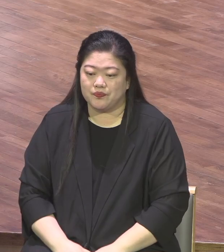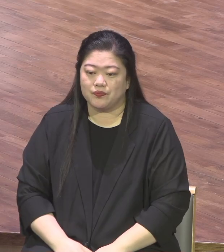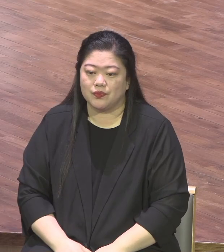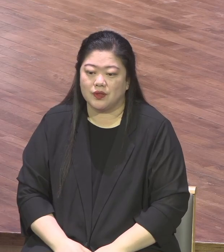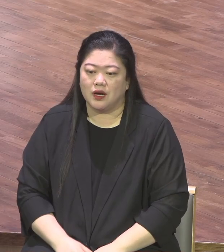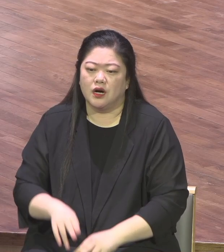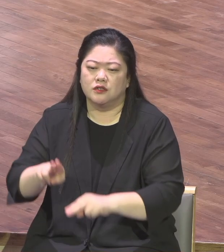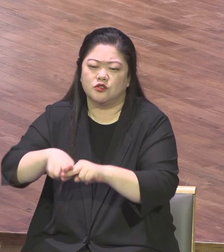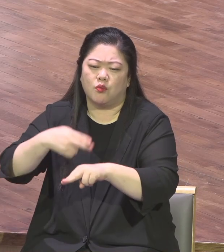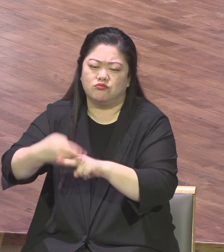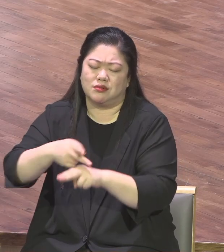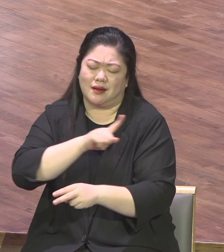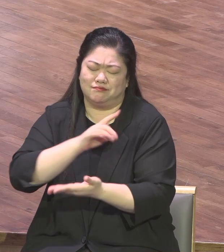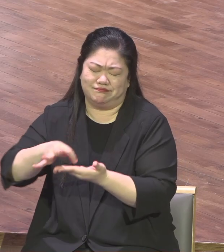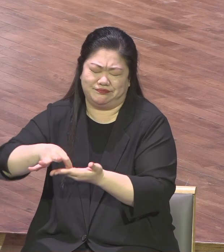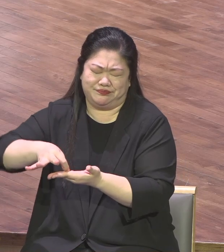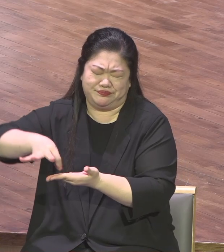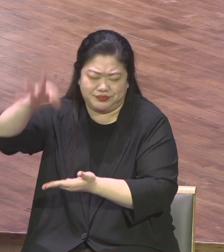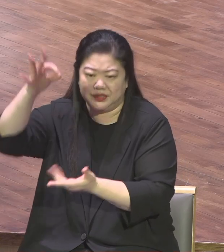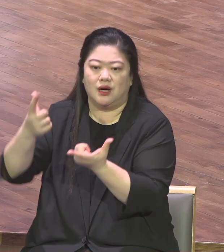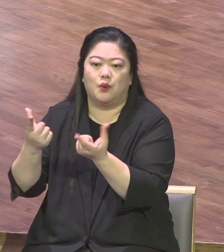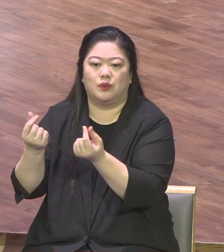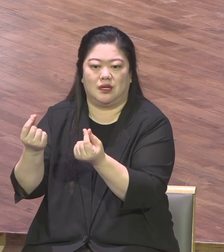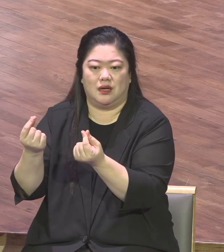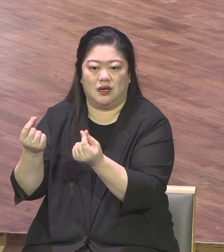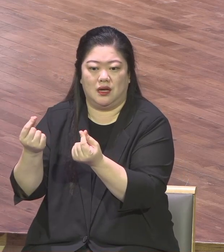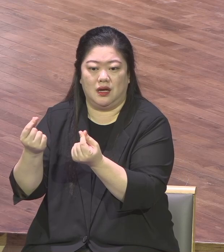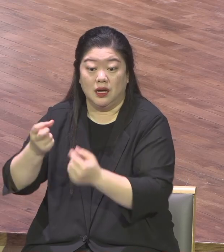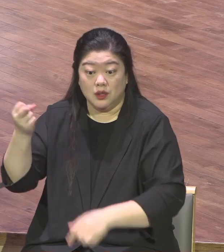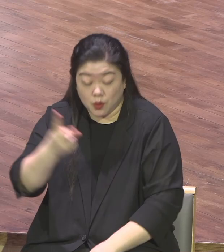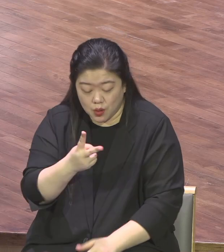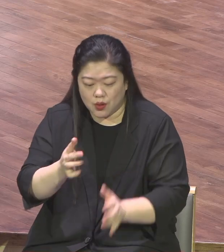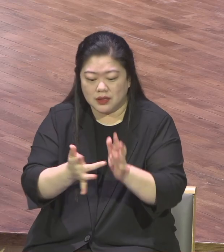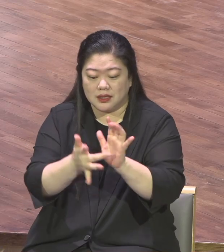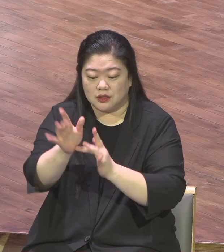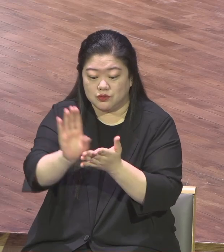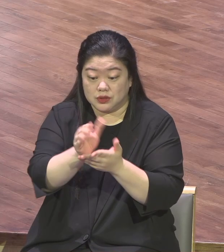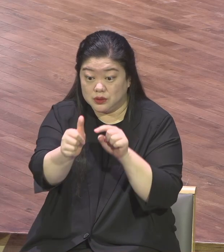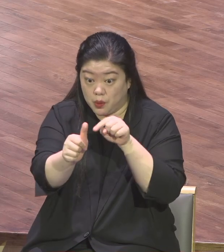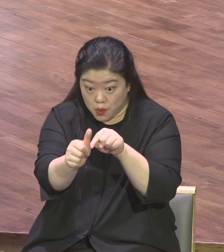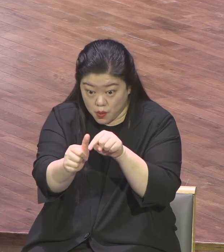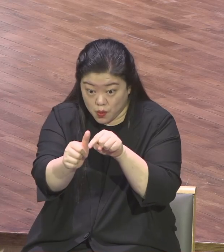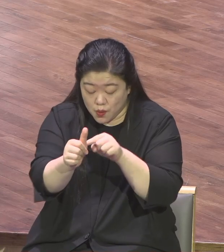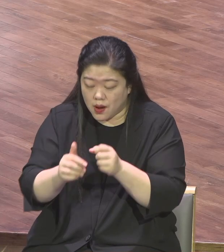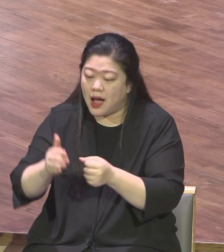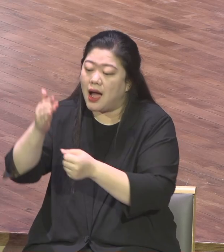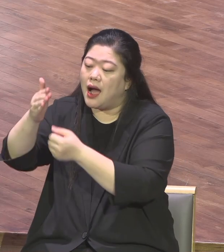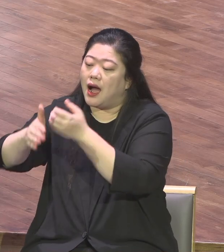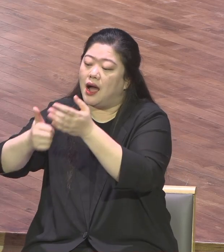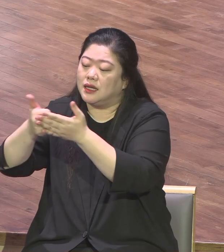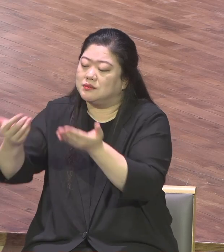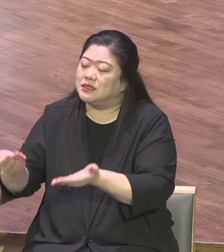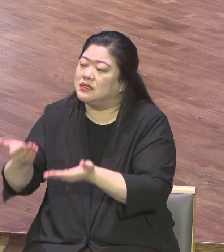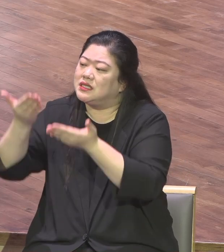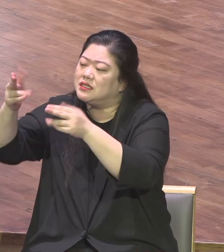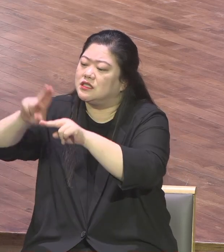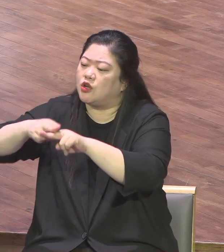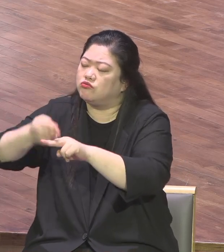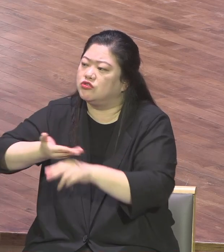최고로 주신 선물이고 예수 그리스도는 우리를 하나님께 최고로 드리는 하나님께 드리는 향기로운